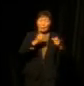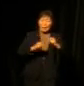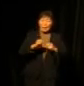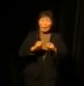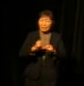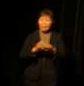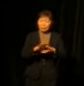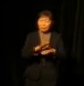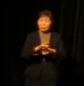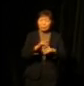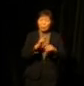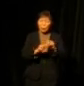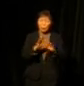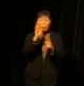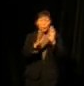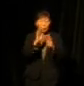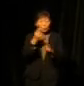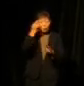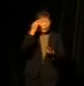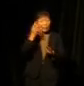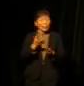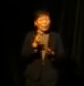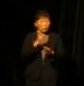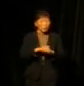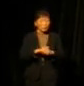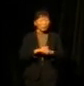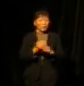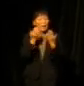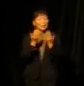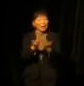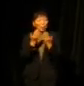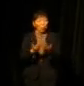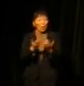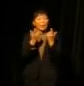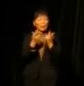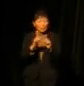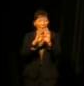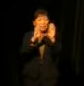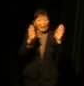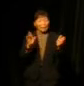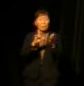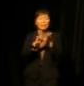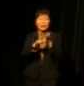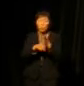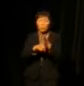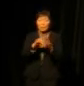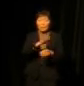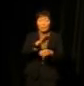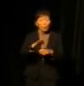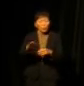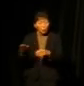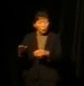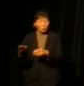しての再開のような、ね、状況で再開でした。やはり学校が始まると、やっぱりね、子どもたちが移動したりなんかするとね、